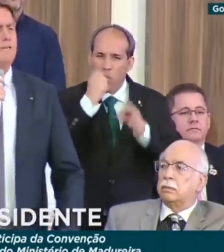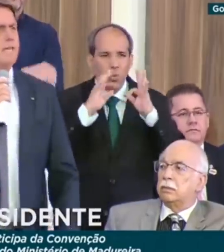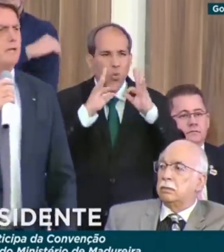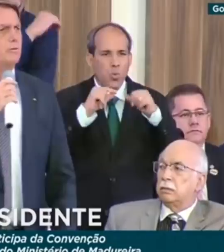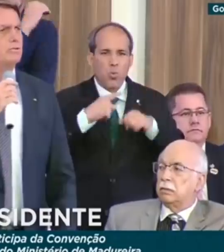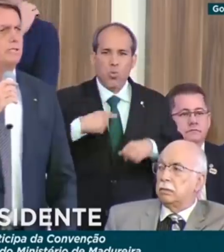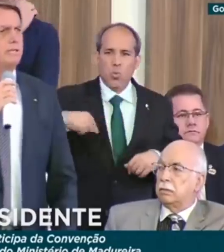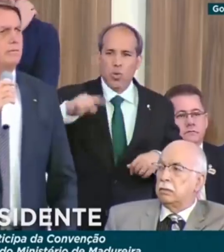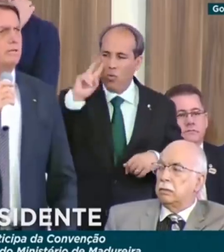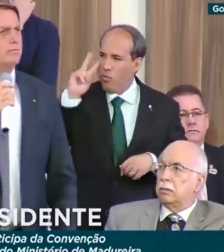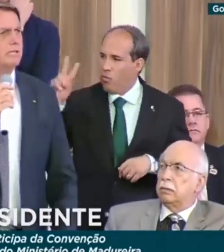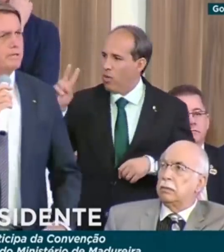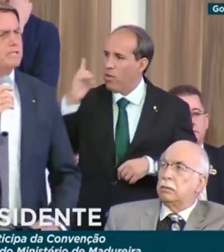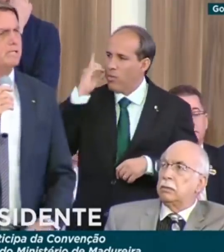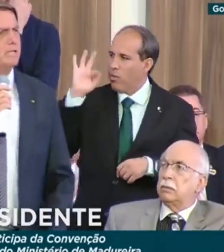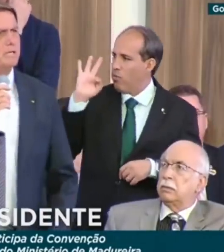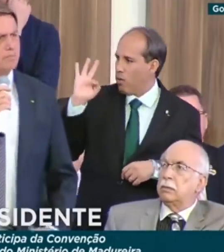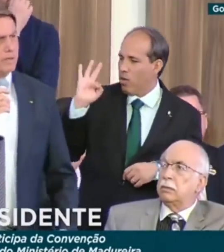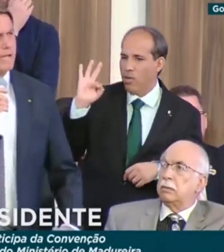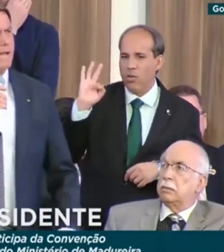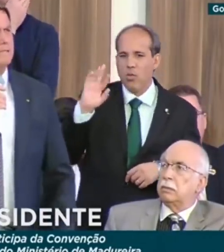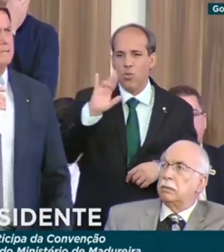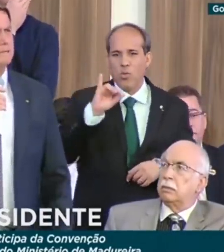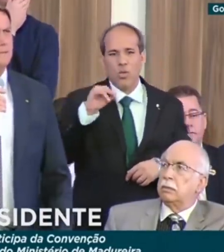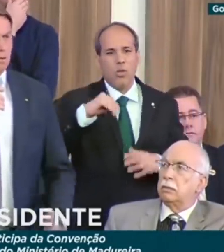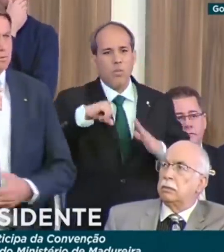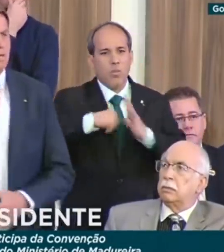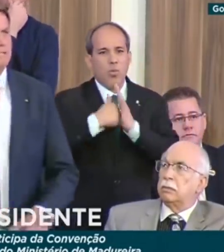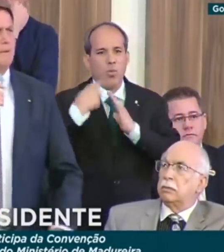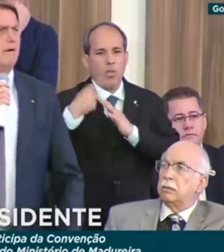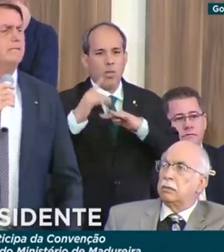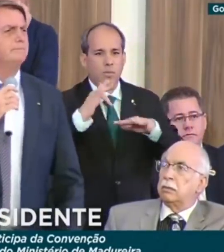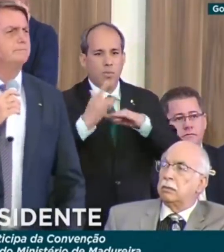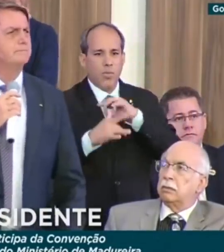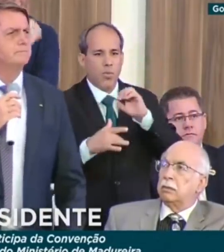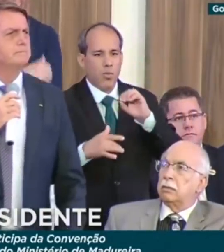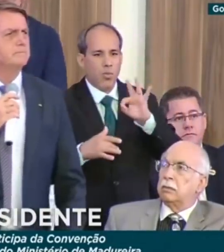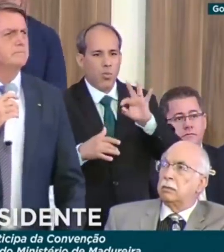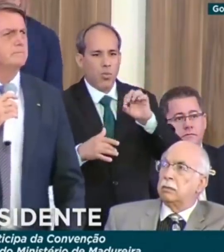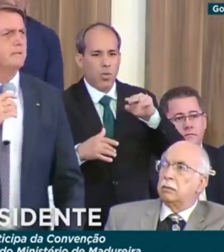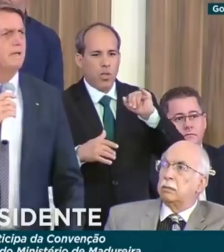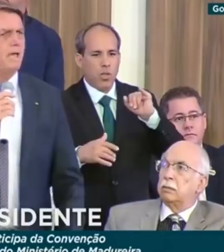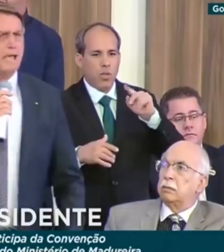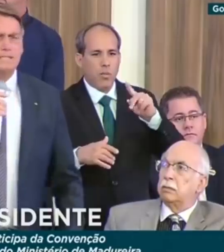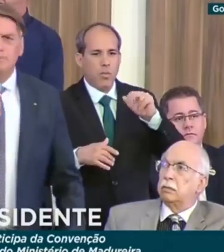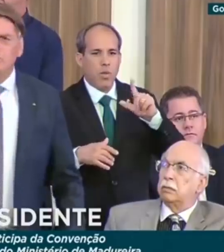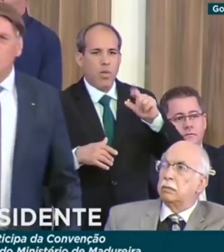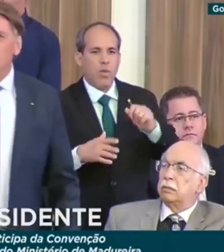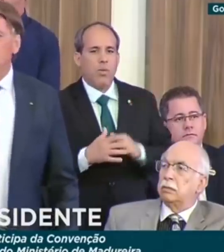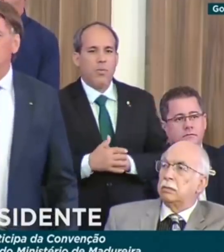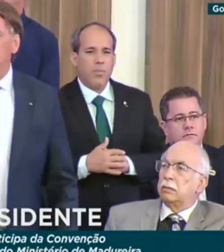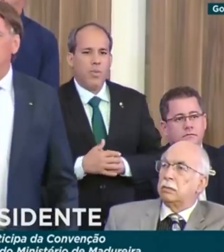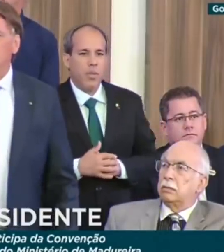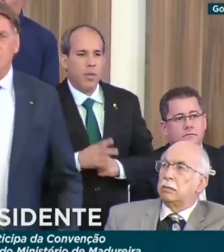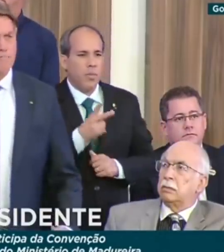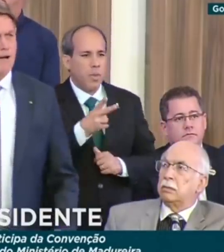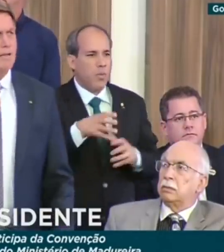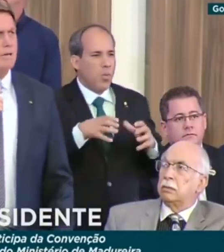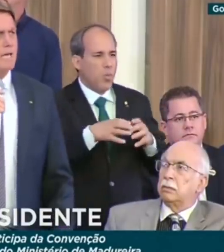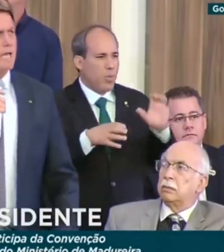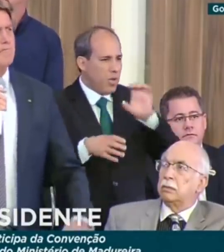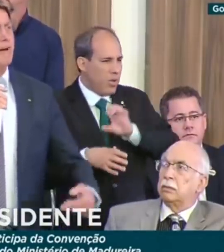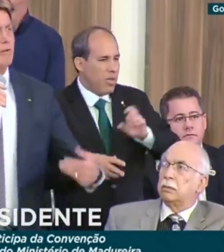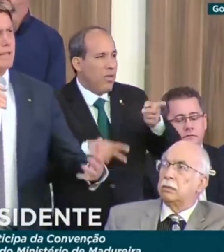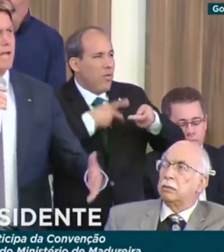deputado federal do Rio de Janeiro com as suas mídias bloqueadas, que é o Tony de Paula. Essas pessoas que